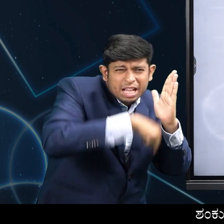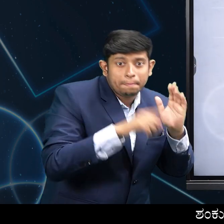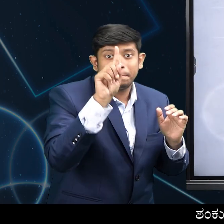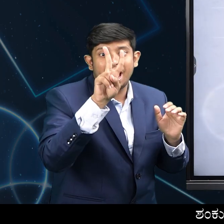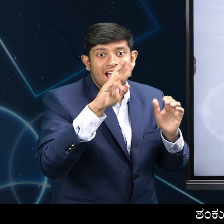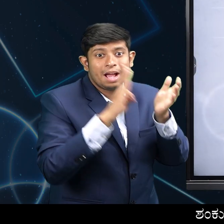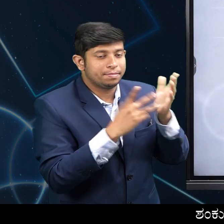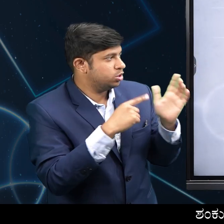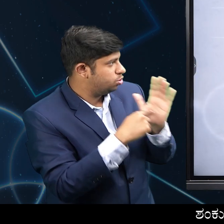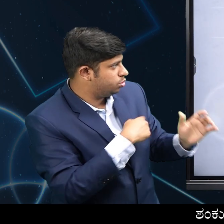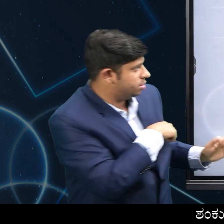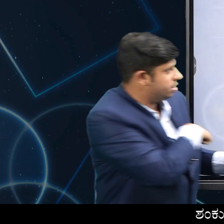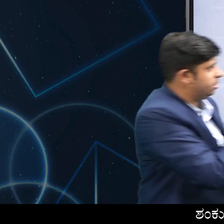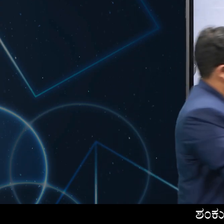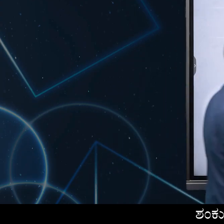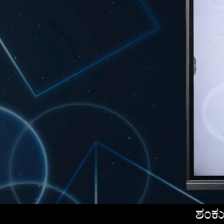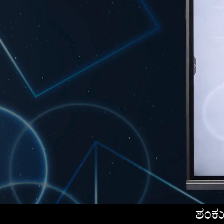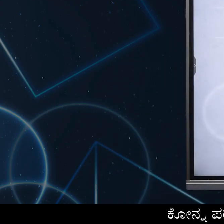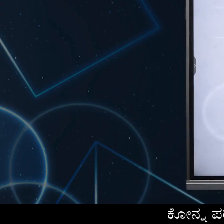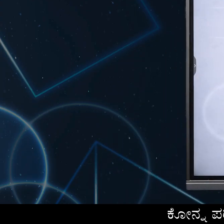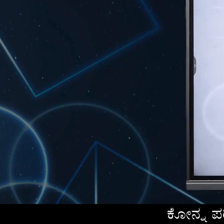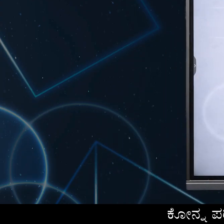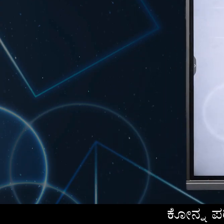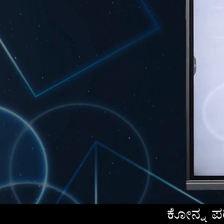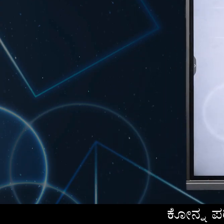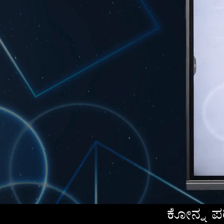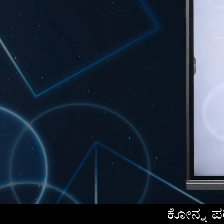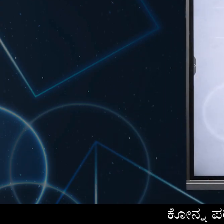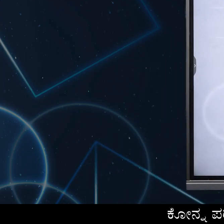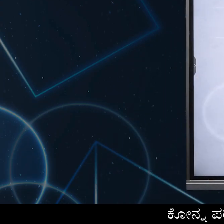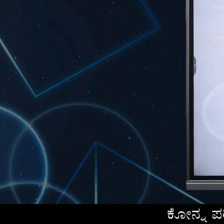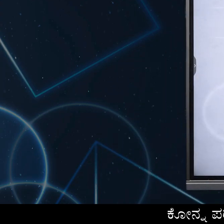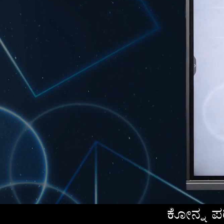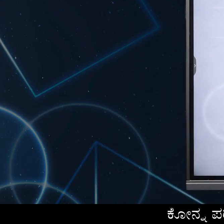ಶಂಕುವಿನಾಕಾರದ ಪಿಟ್ನ ಆಳ = 12 ಮೀಟರ್. ಕೋನ್ನ ಪರಿಮಾಣ =